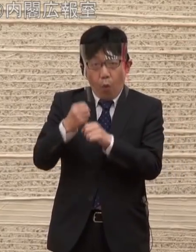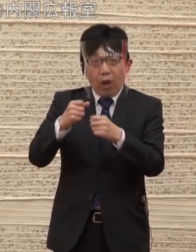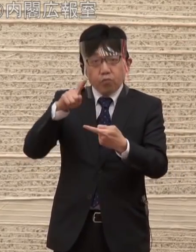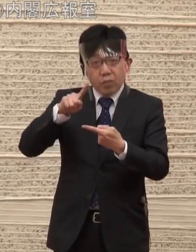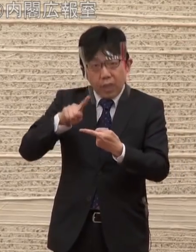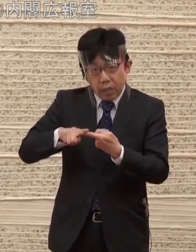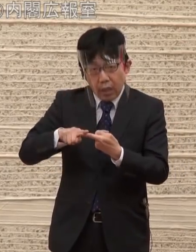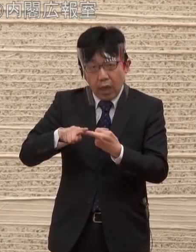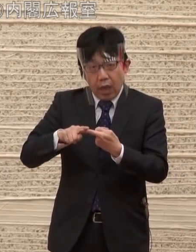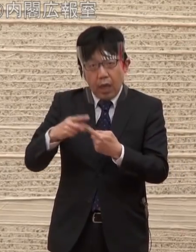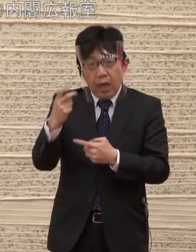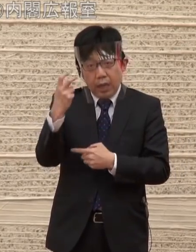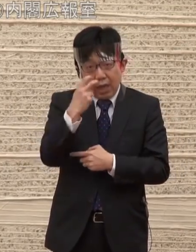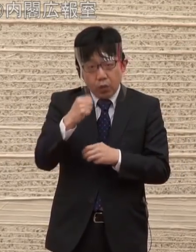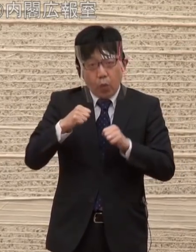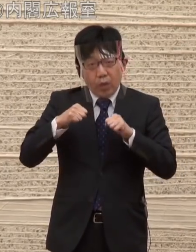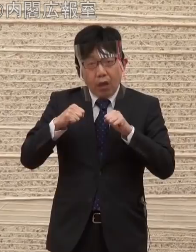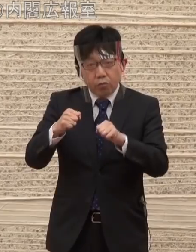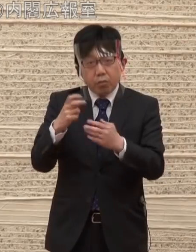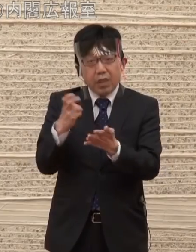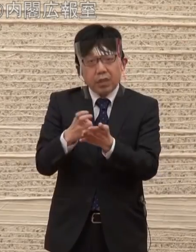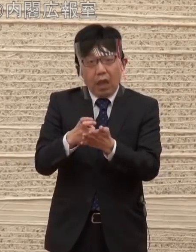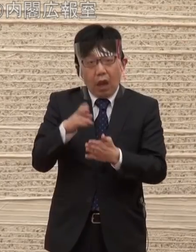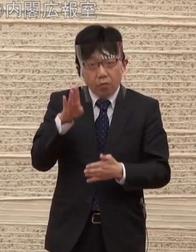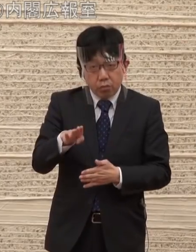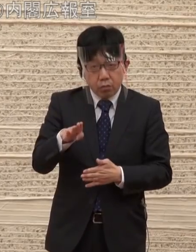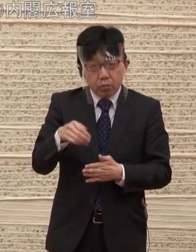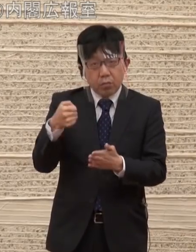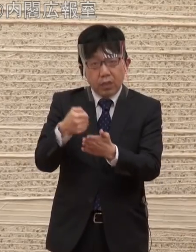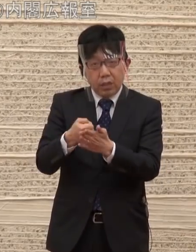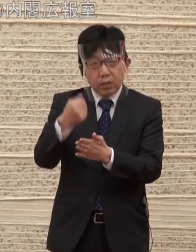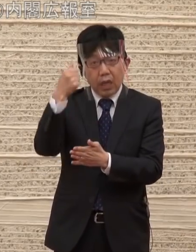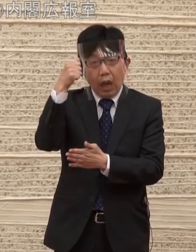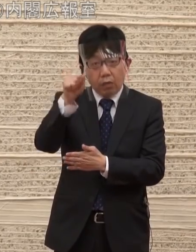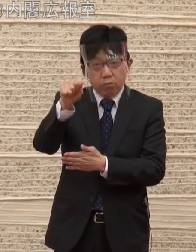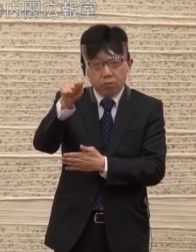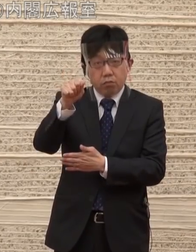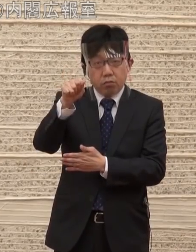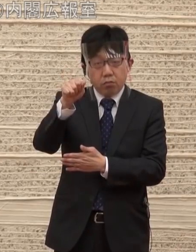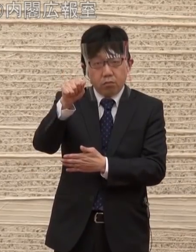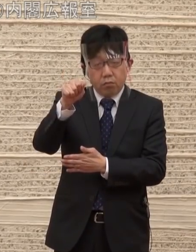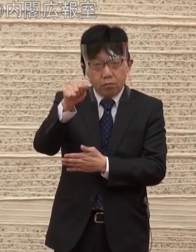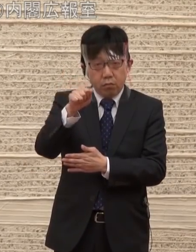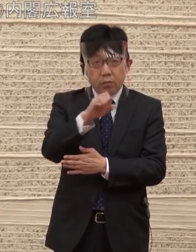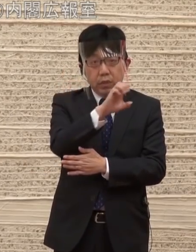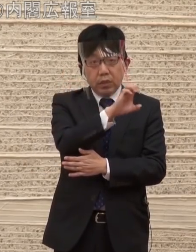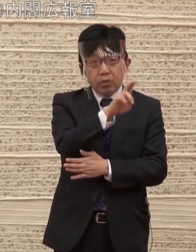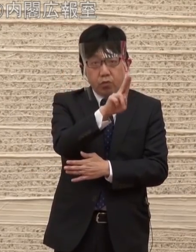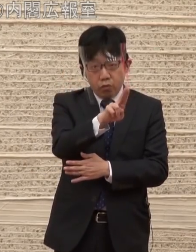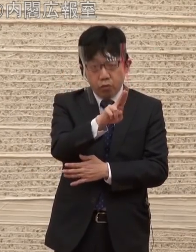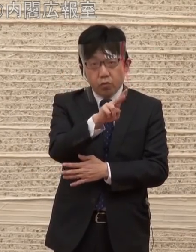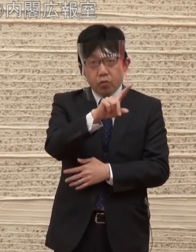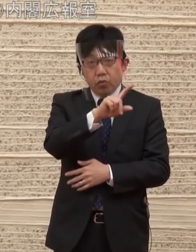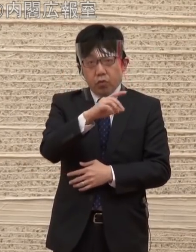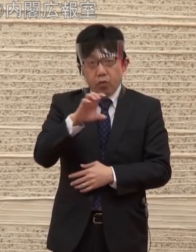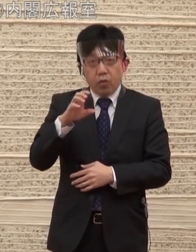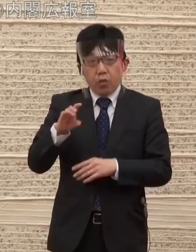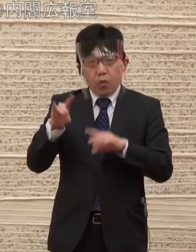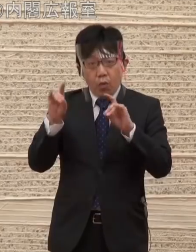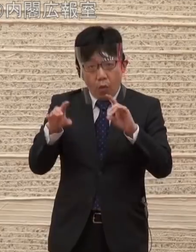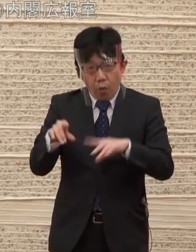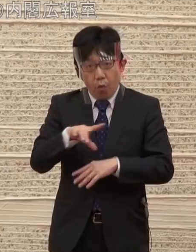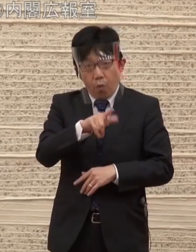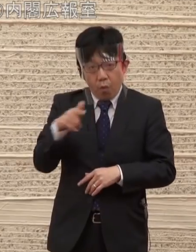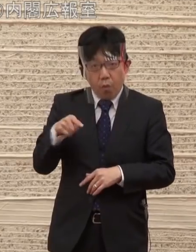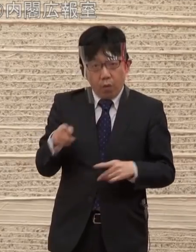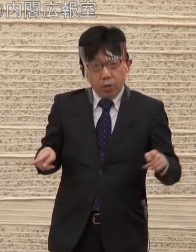検証を行うべきであるという決議案をですねeu や豪州党と協力をして